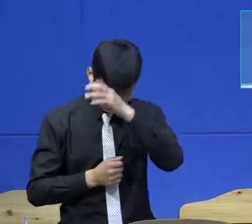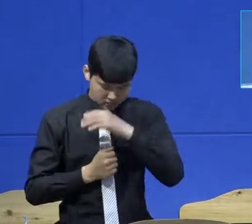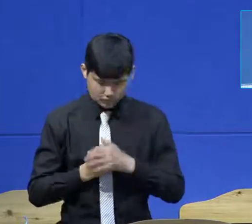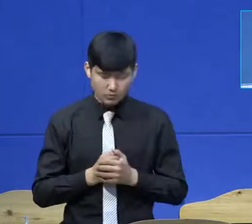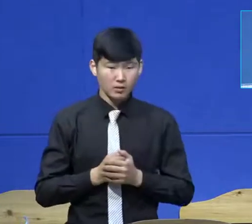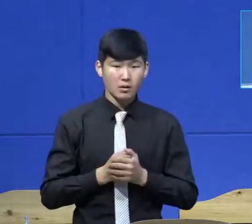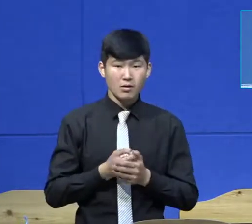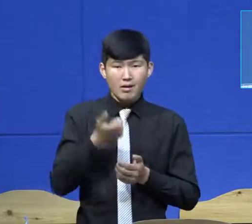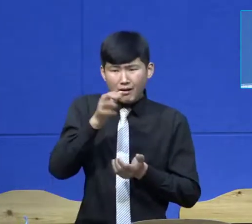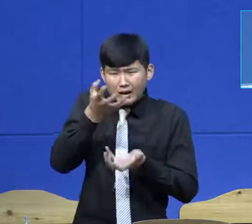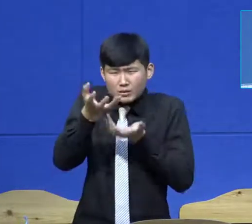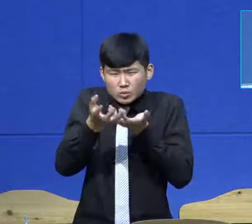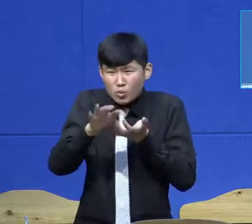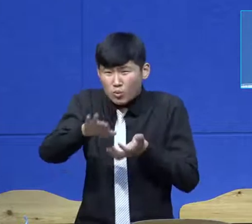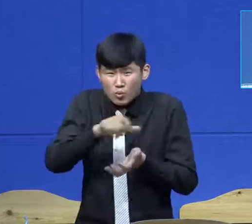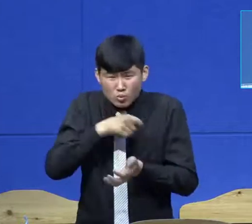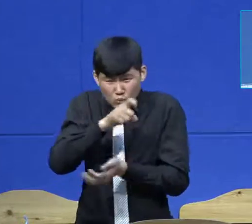Гал гараад хүүхд нь өгөх гэж хаад